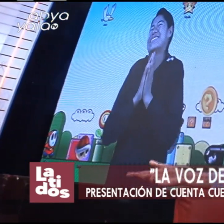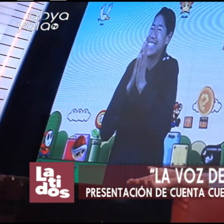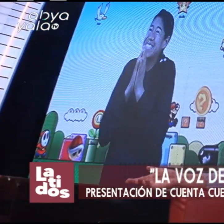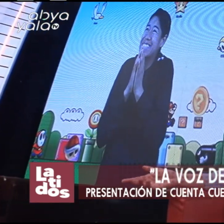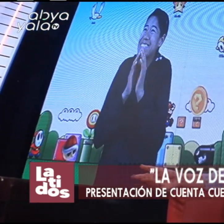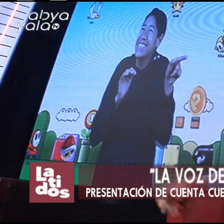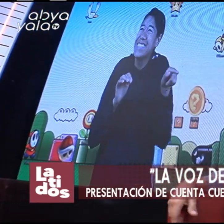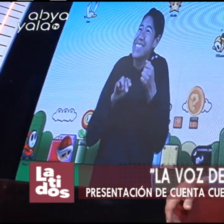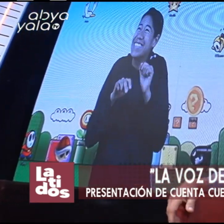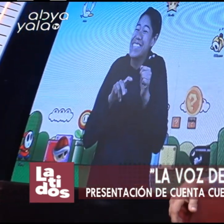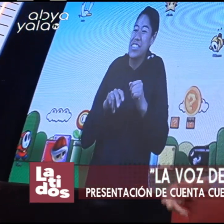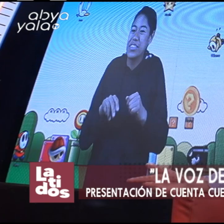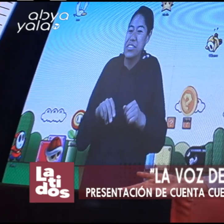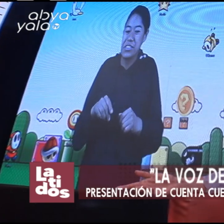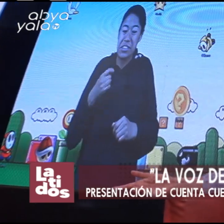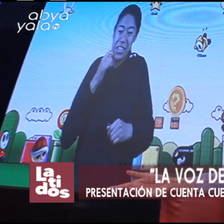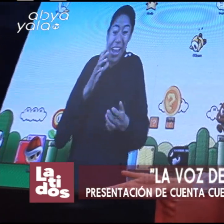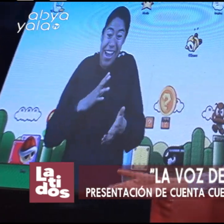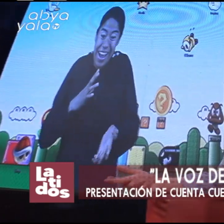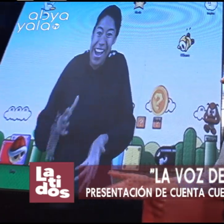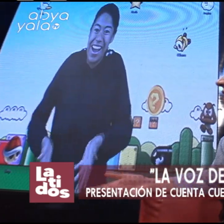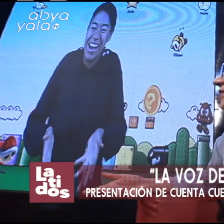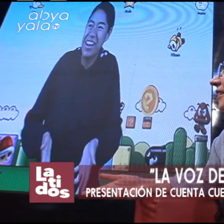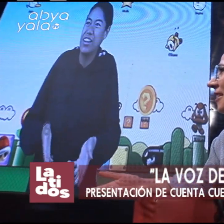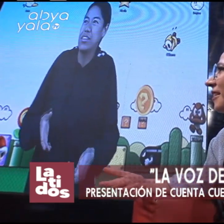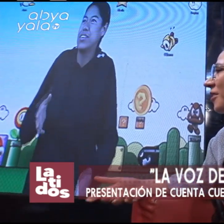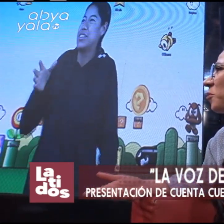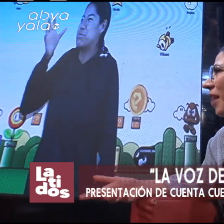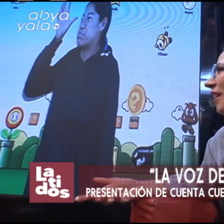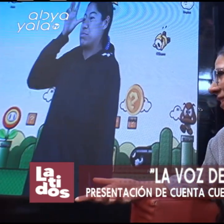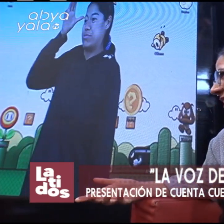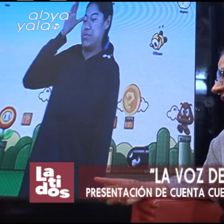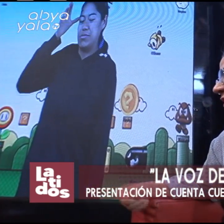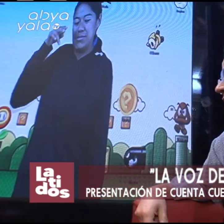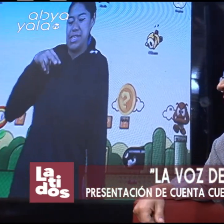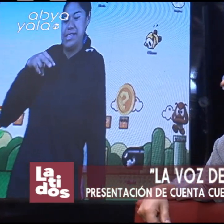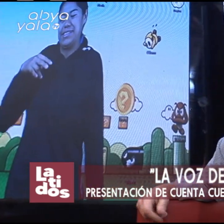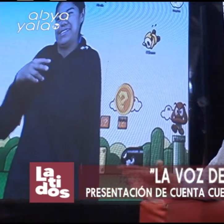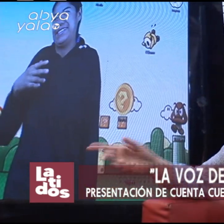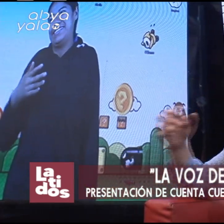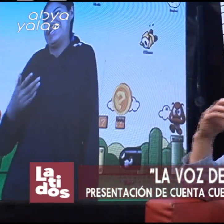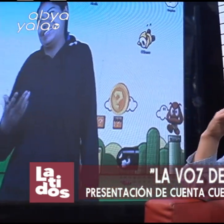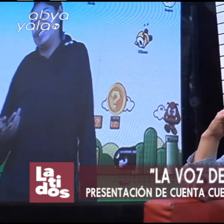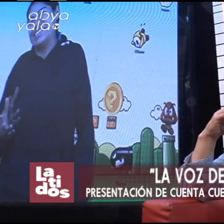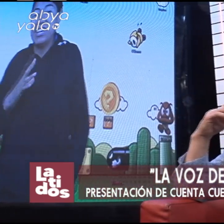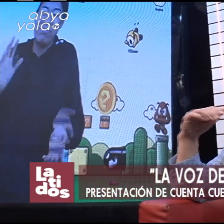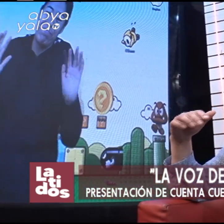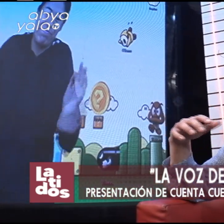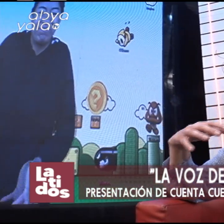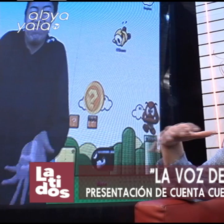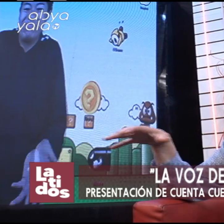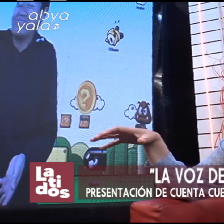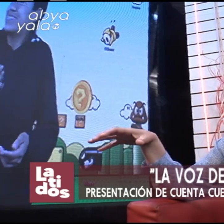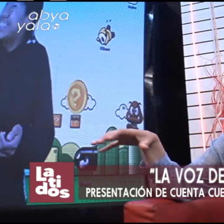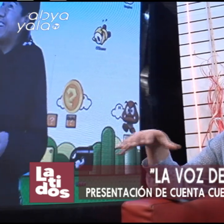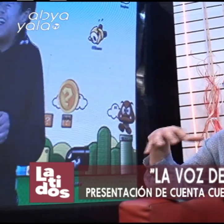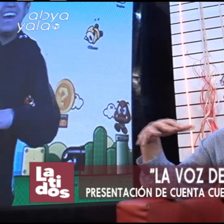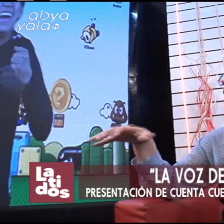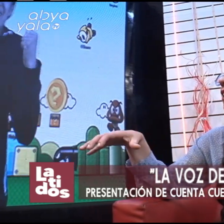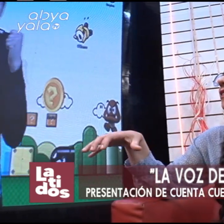no? Sí, tienes razón. O sea, ellos tienen que tomar el escenario, ¿no? Entonces, por ejemplo, este taller, que dura un mes, cuando termina,